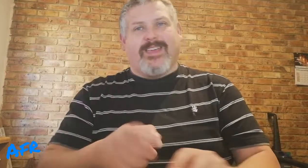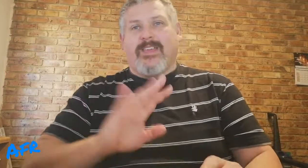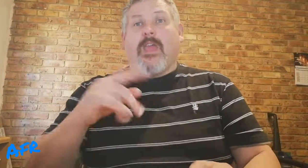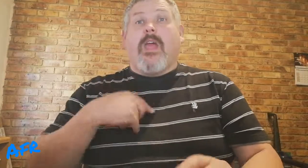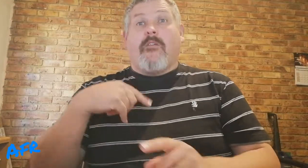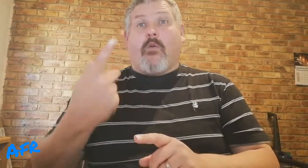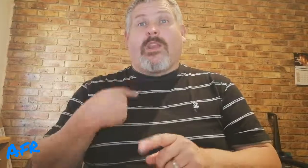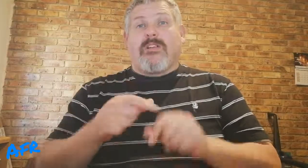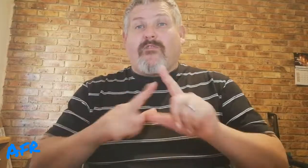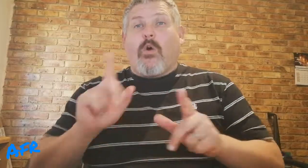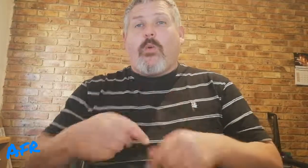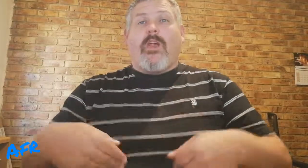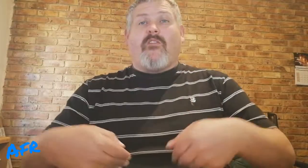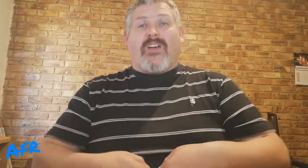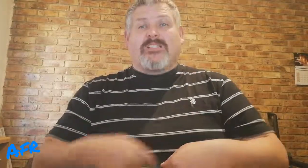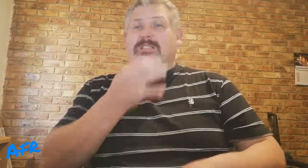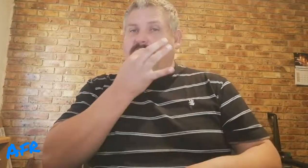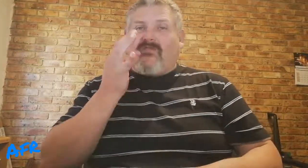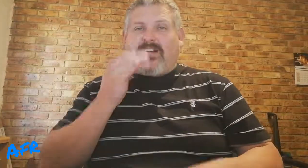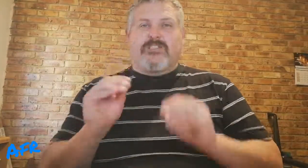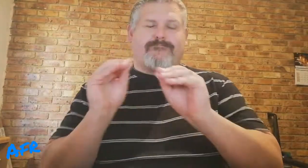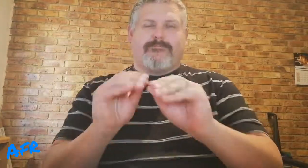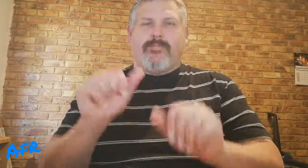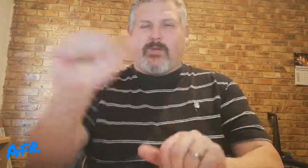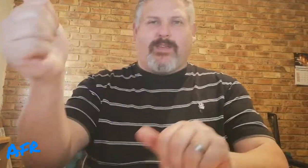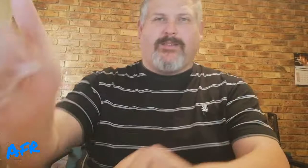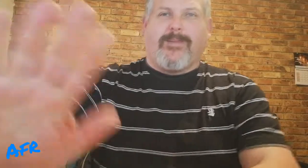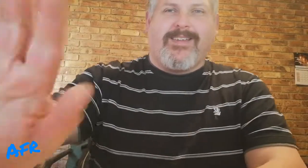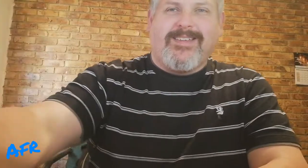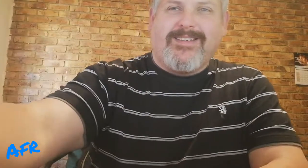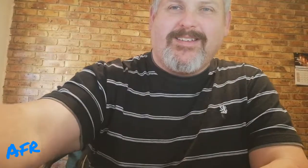volgende keer. Volgende is al blog oor, pas, okay, maar...